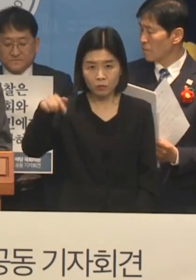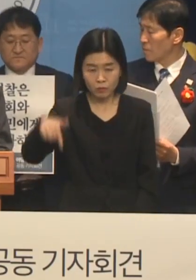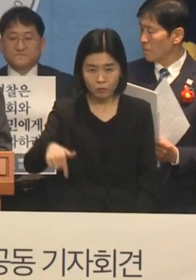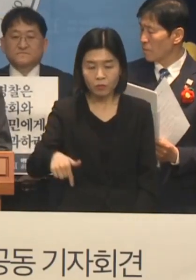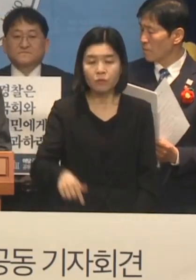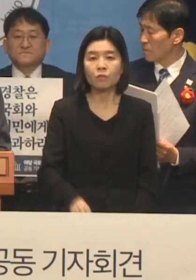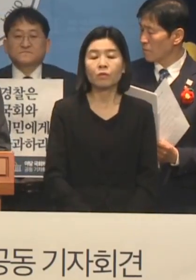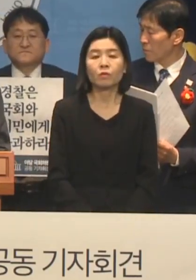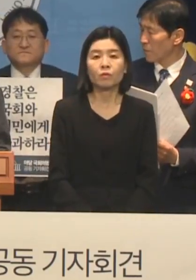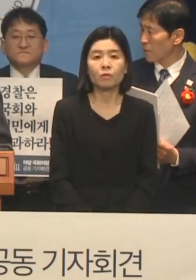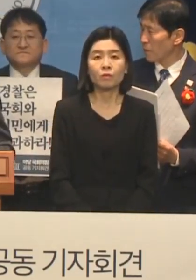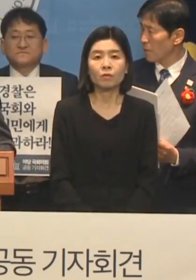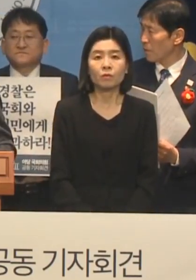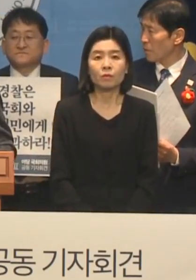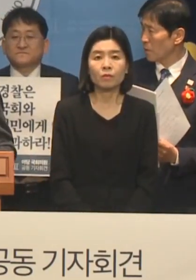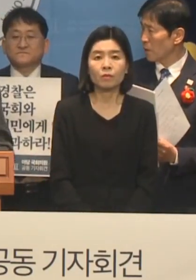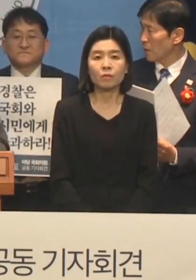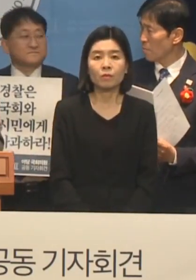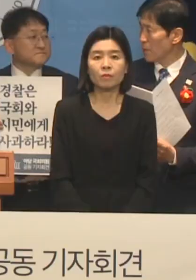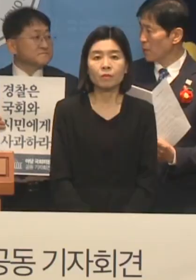오셨습니다. 다 했나요?